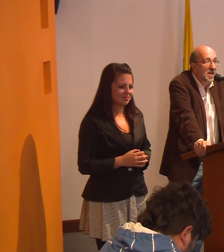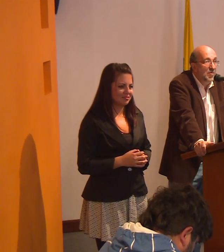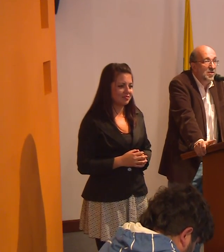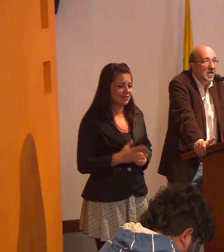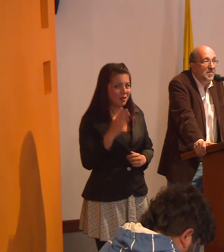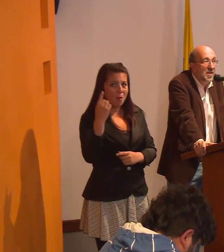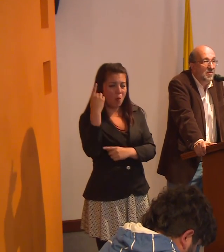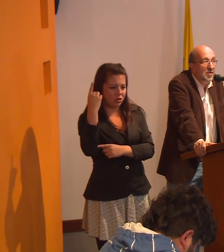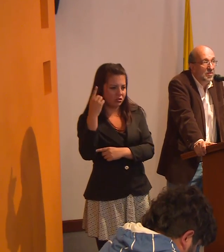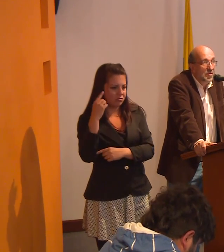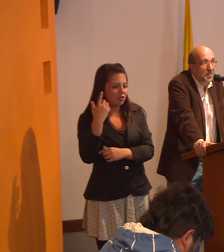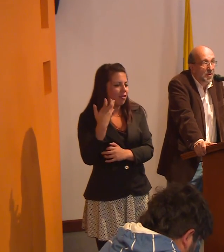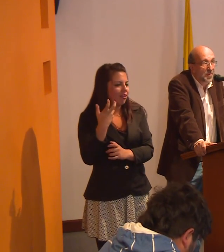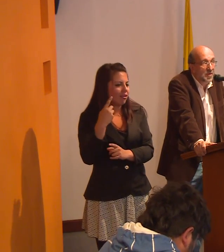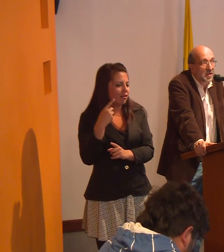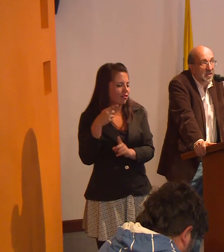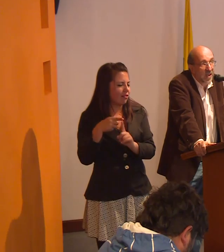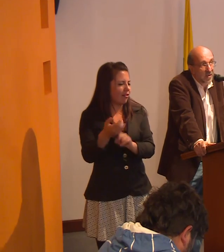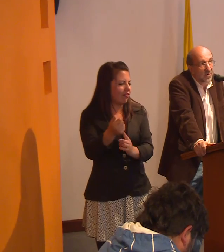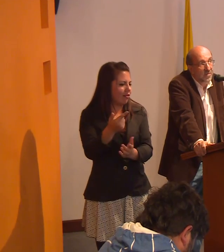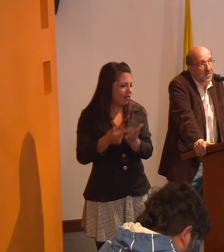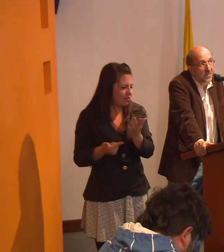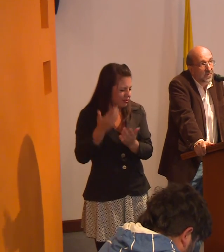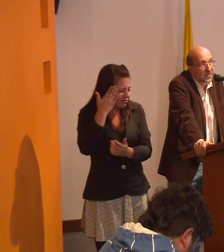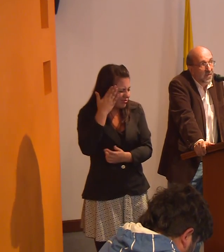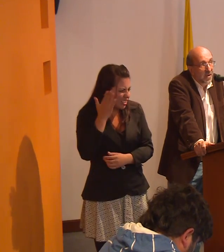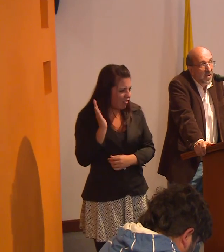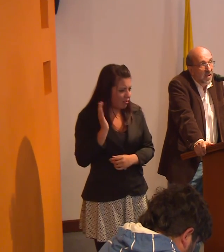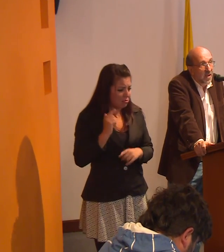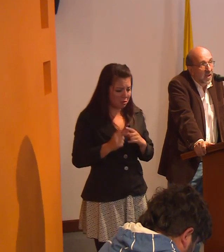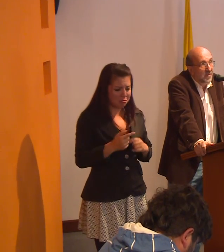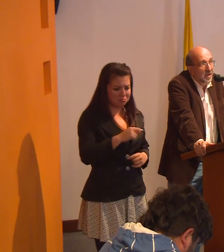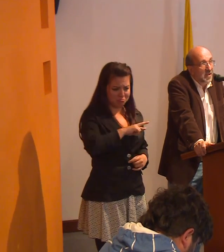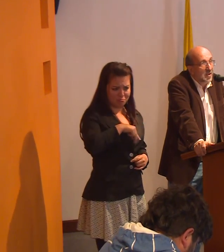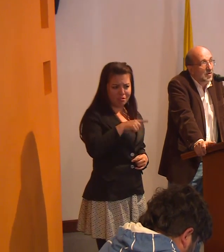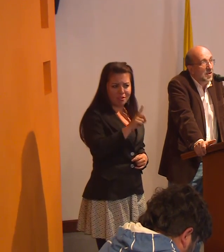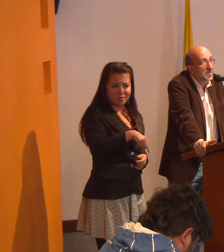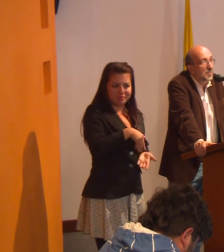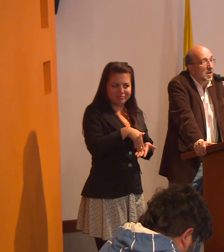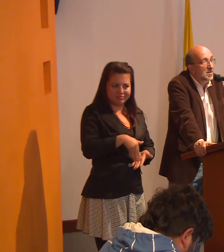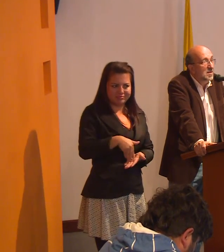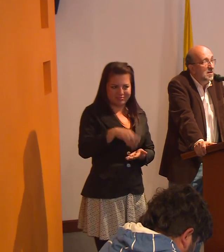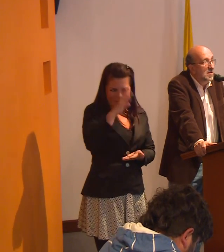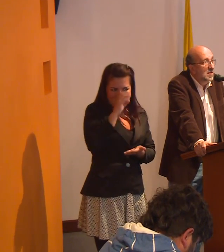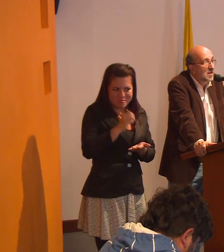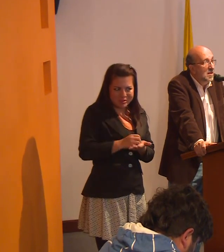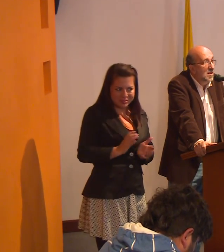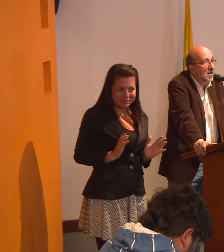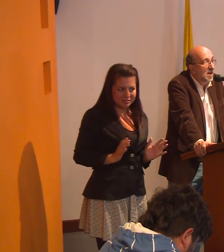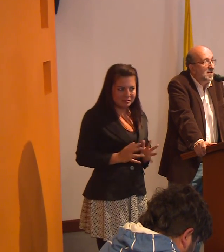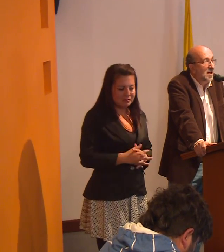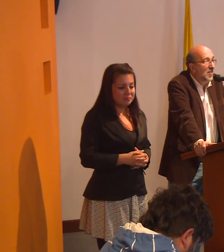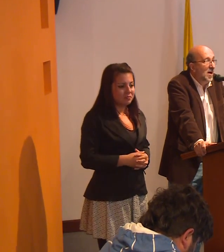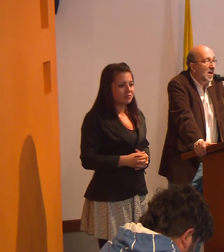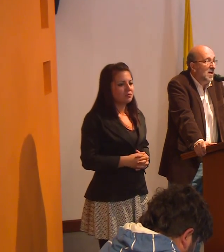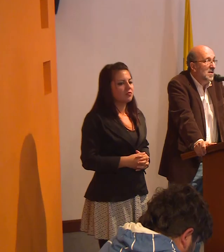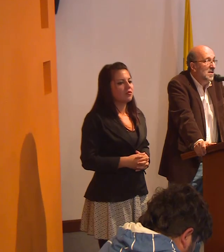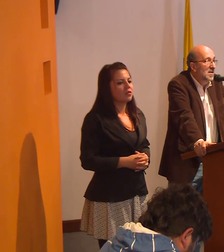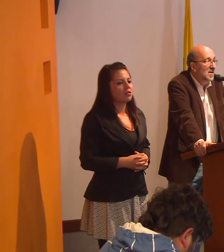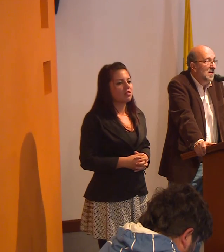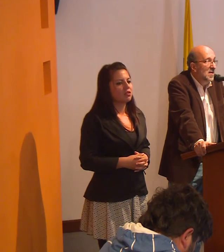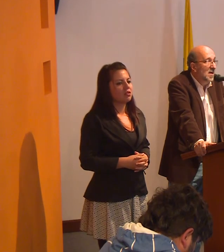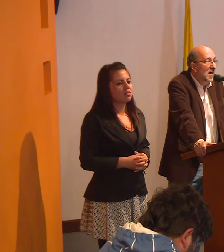cual tenemos también nuestros propios criterios. La invitación es, pues, a